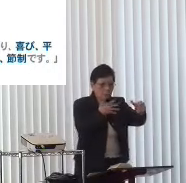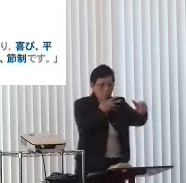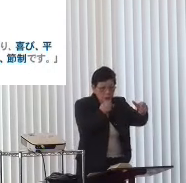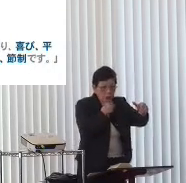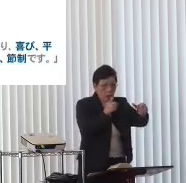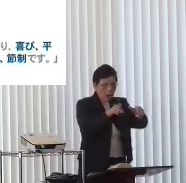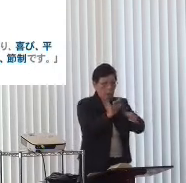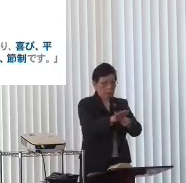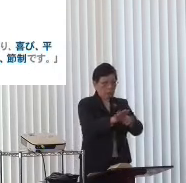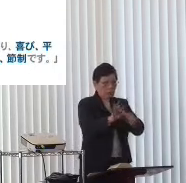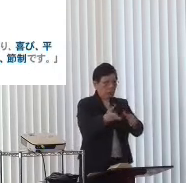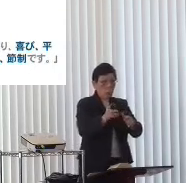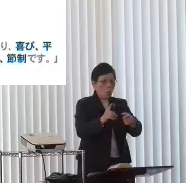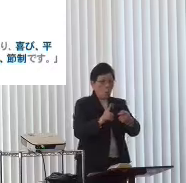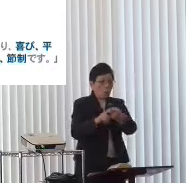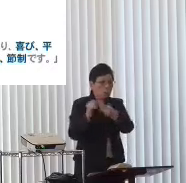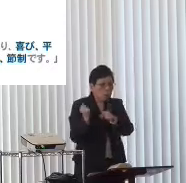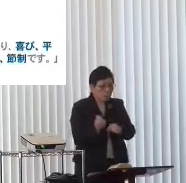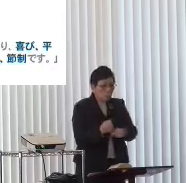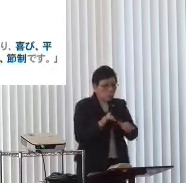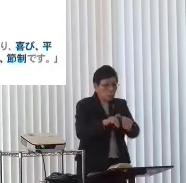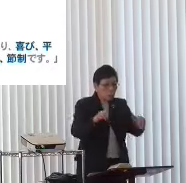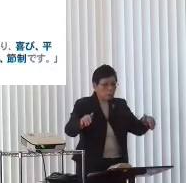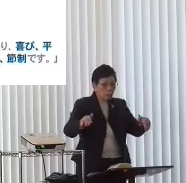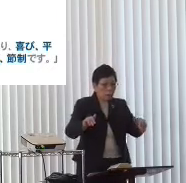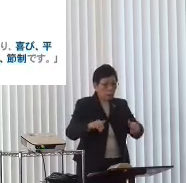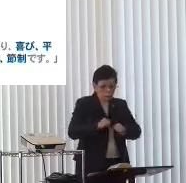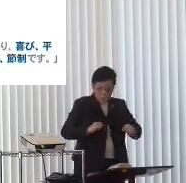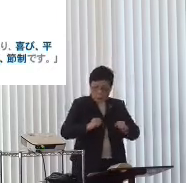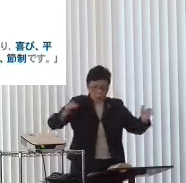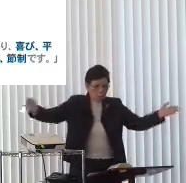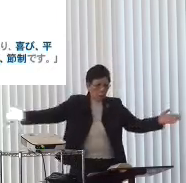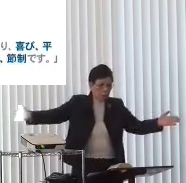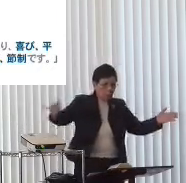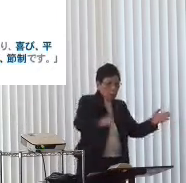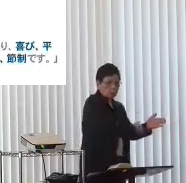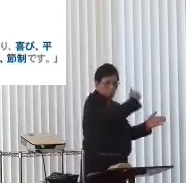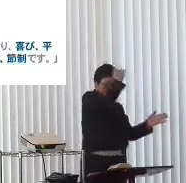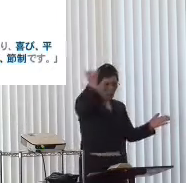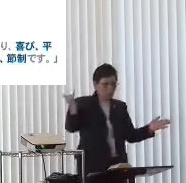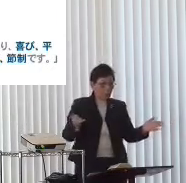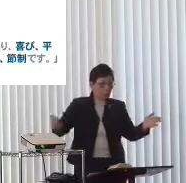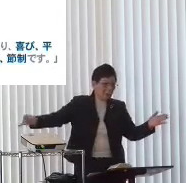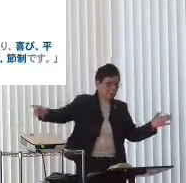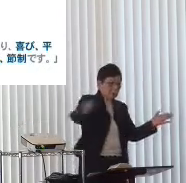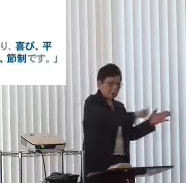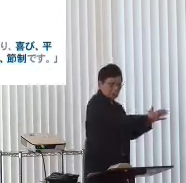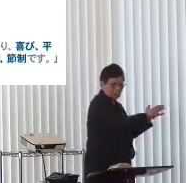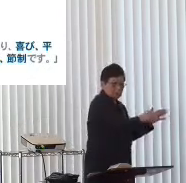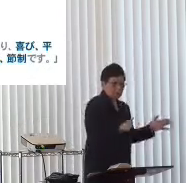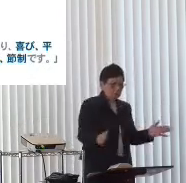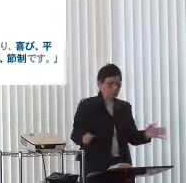しキリストの弟子は生涯成長し成熟し続けるんですね。